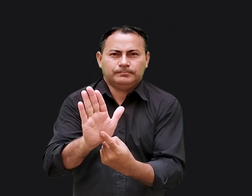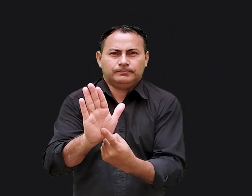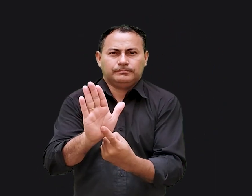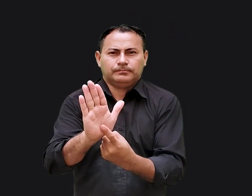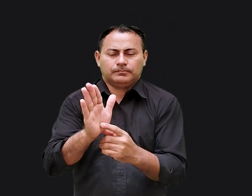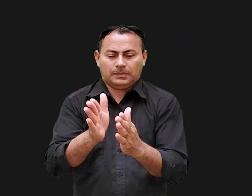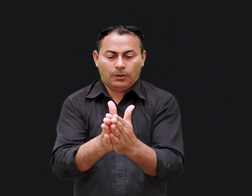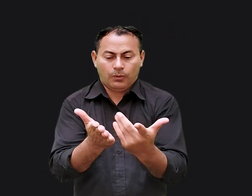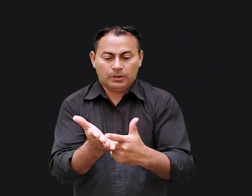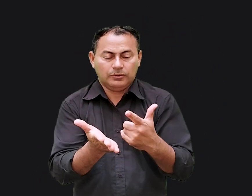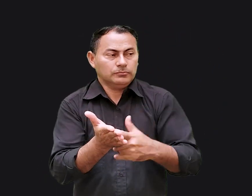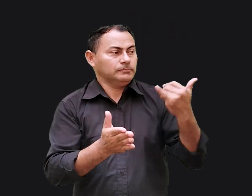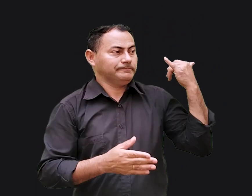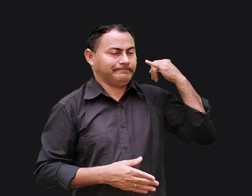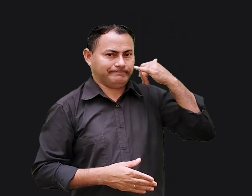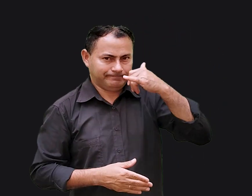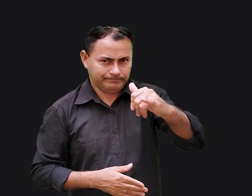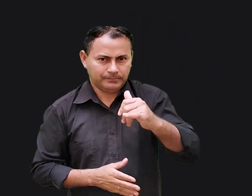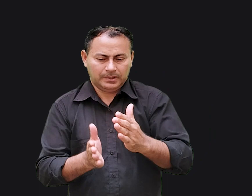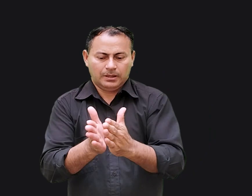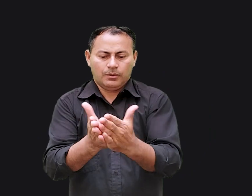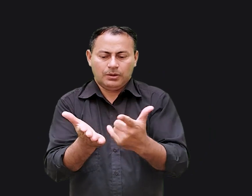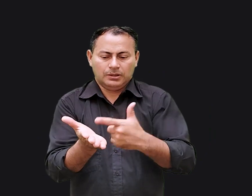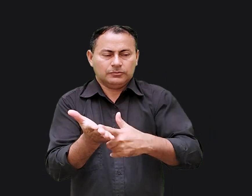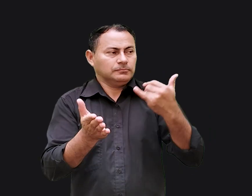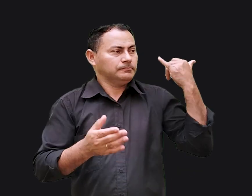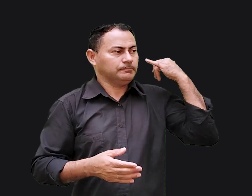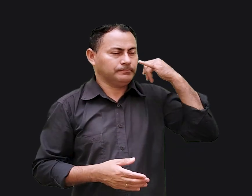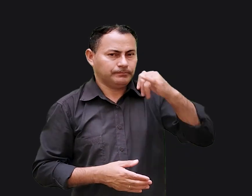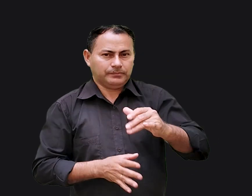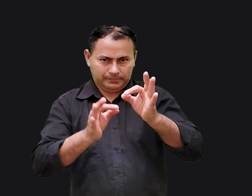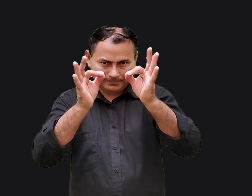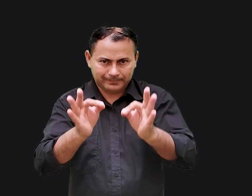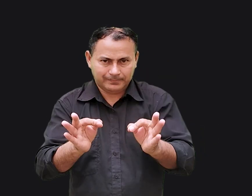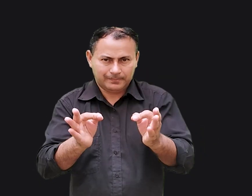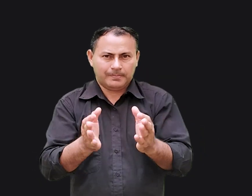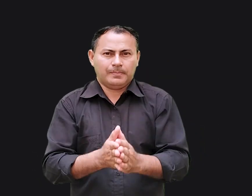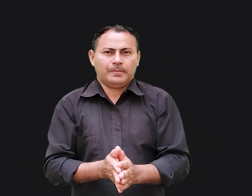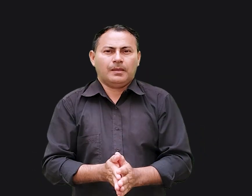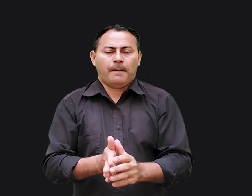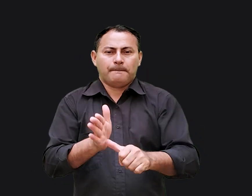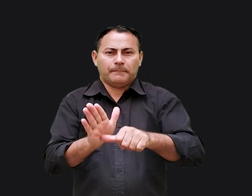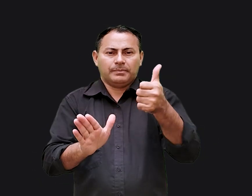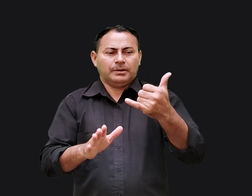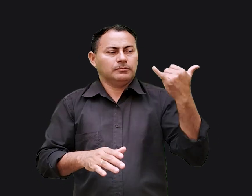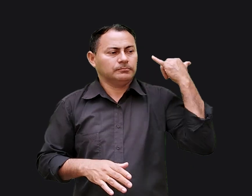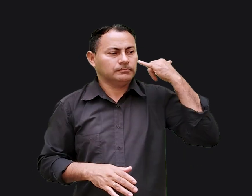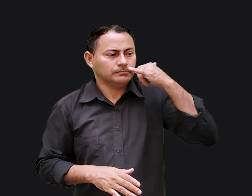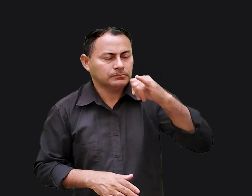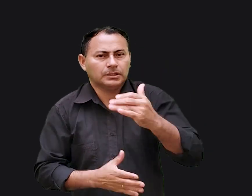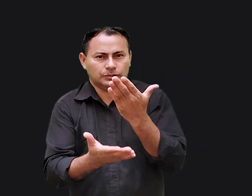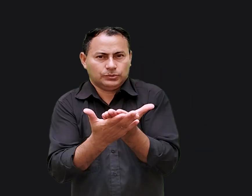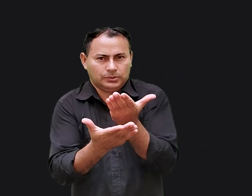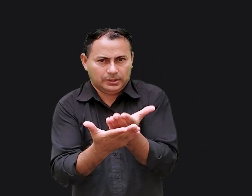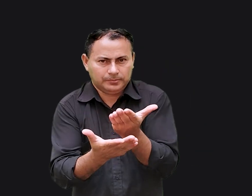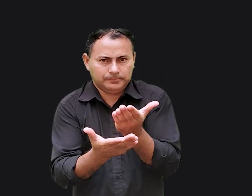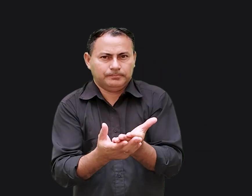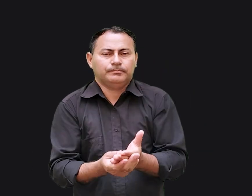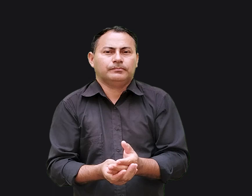trouxe ao livro dos profetas, Aos livros dos profetas, exatamente. E ao primeiro profeta que estamos estudando, que